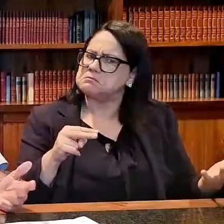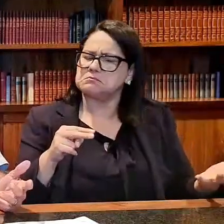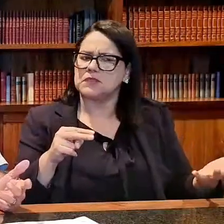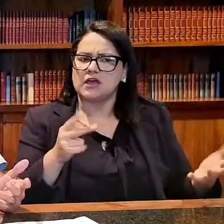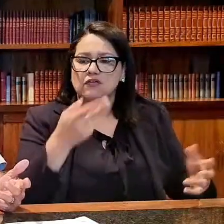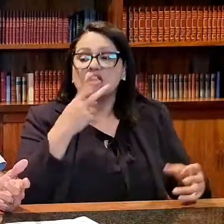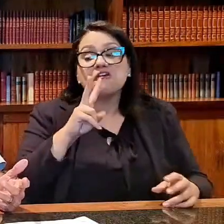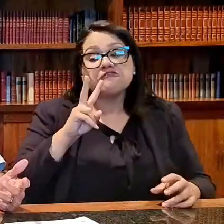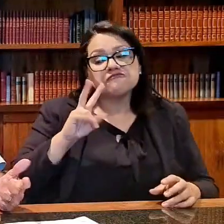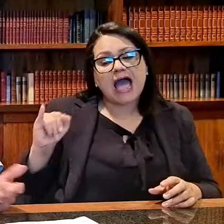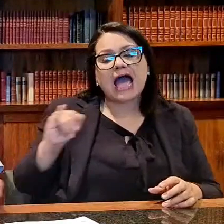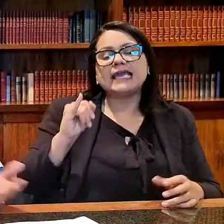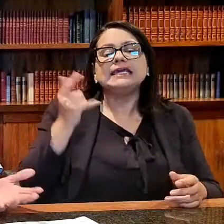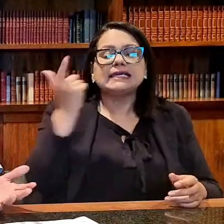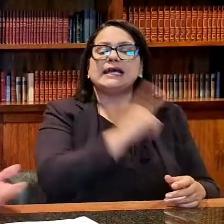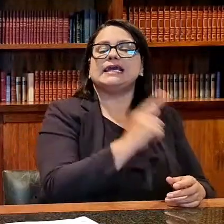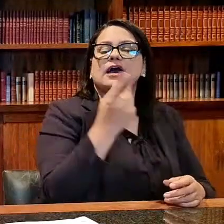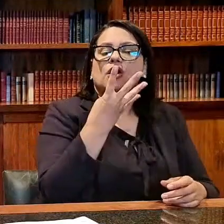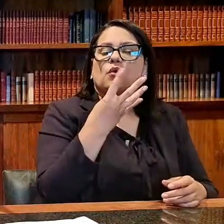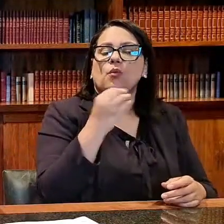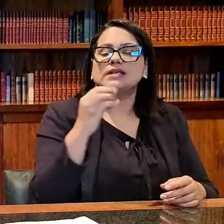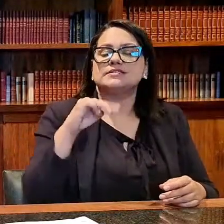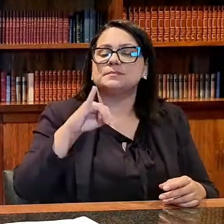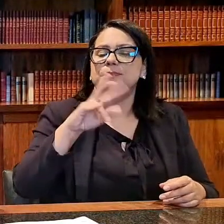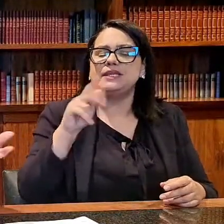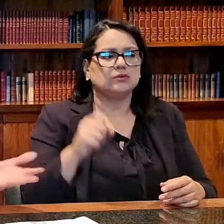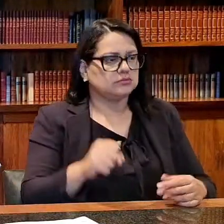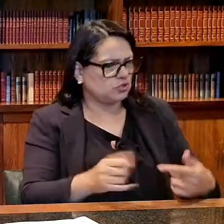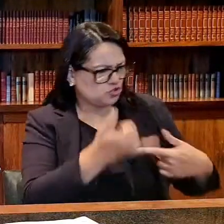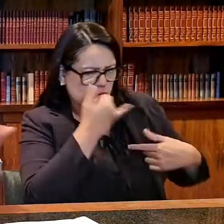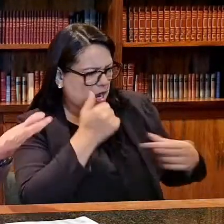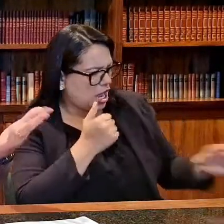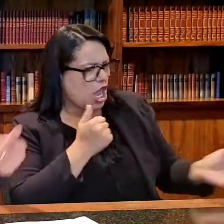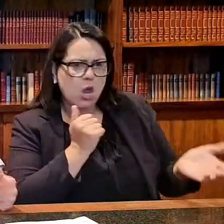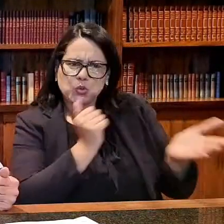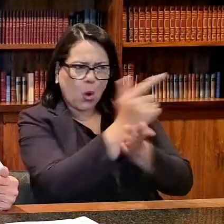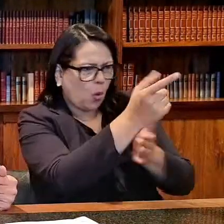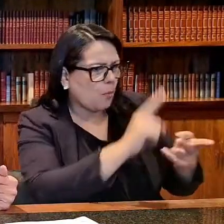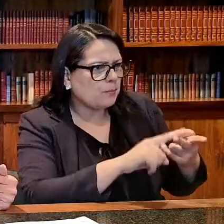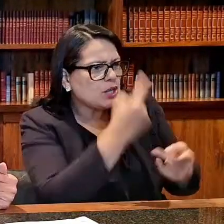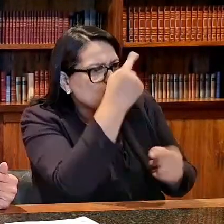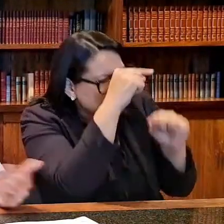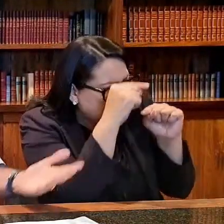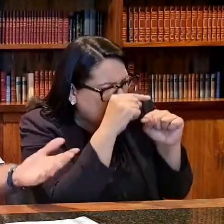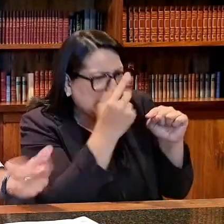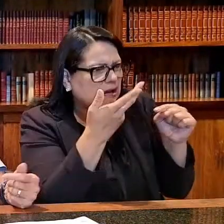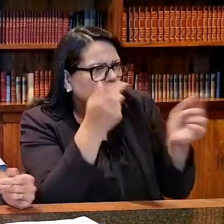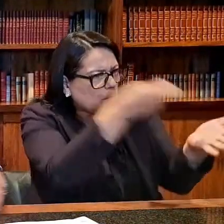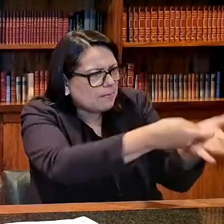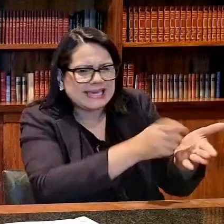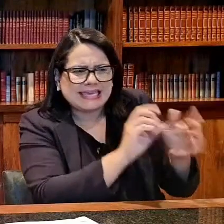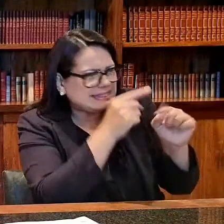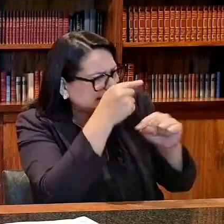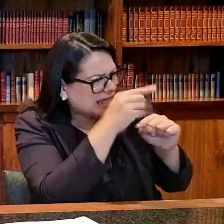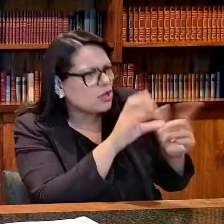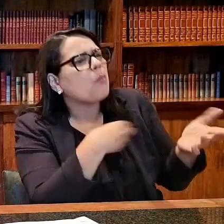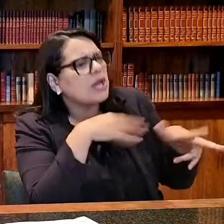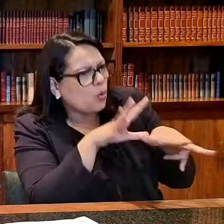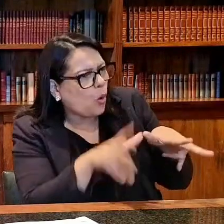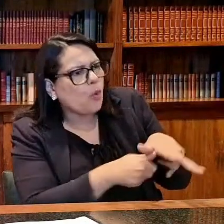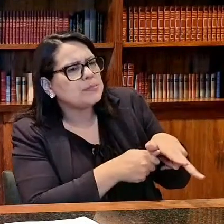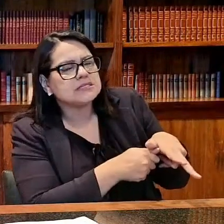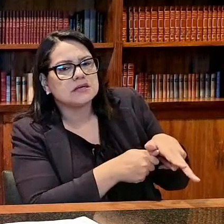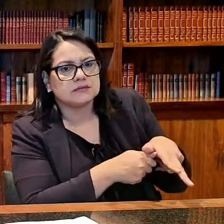ganhar 400 milhões de dólares na compra da Covaxin. Não comprei uma dose, não paguei um centavo, como é que eu vou ser corrupto dessa maneira? Meu Deus do céu!